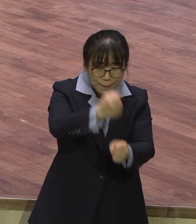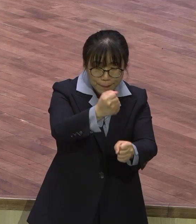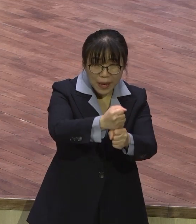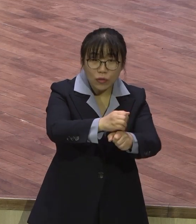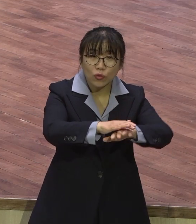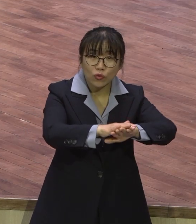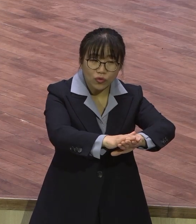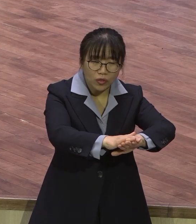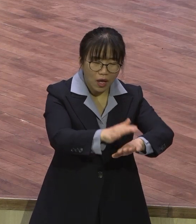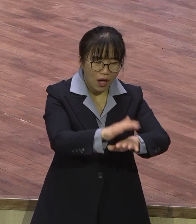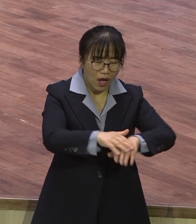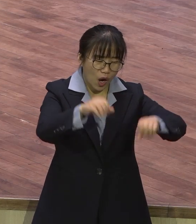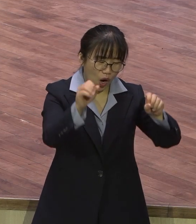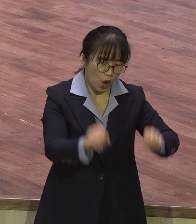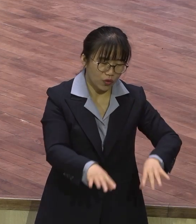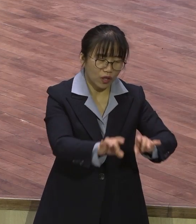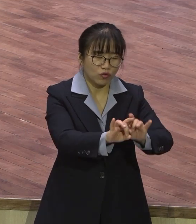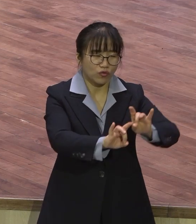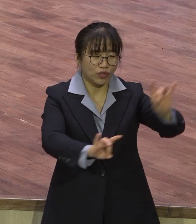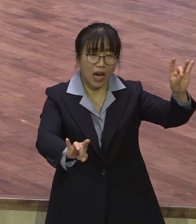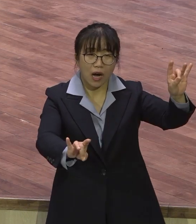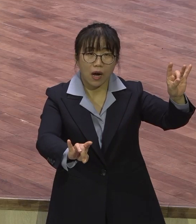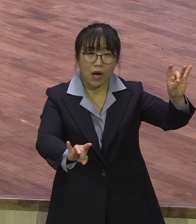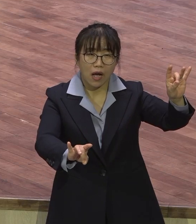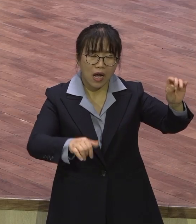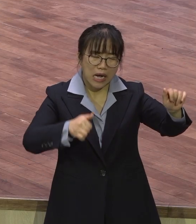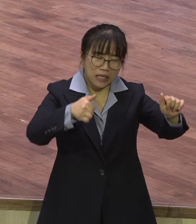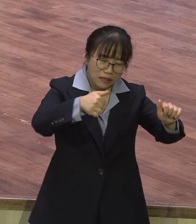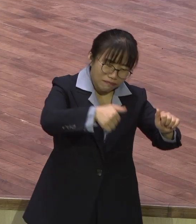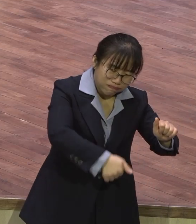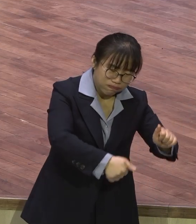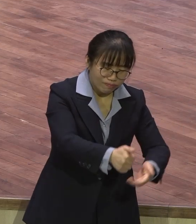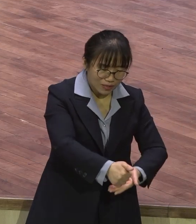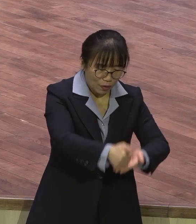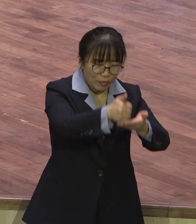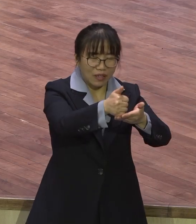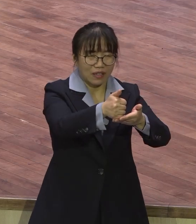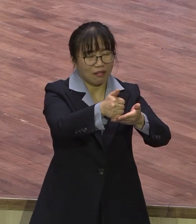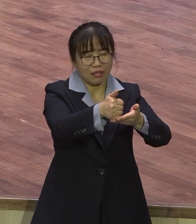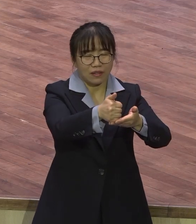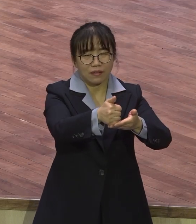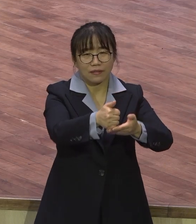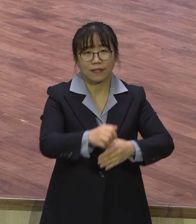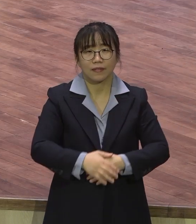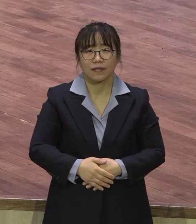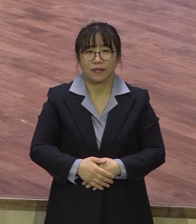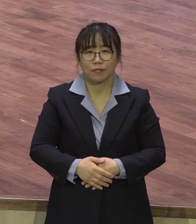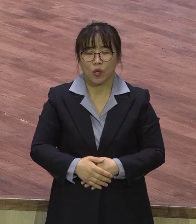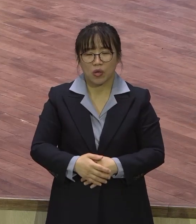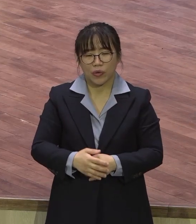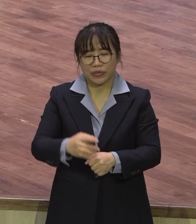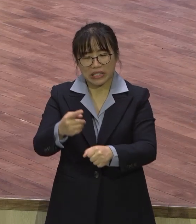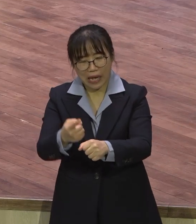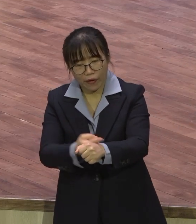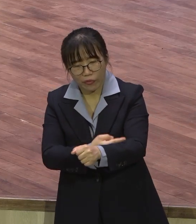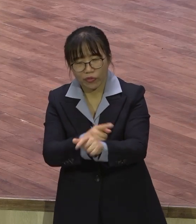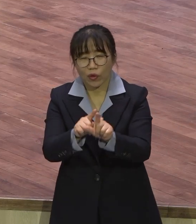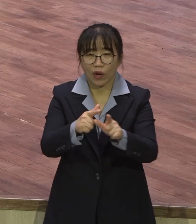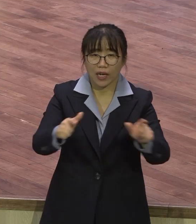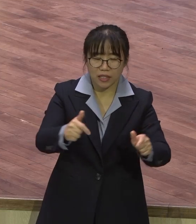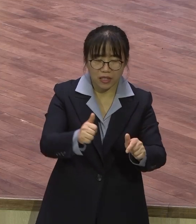신으로 섬기는 것 그러니까 이 미신 숭배 자연 숭배 이런